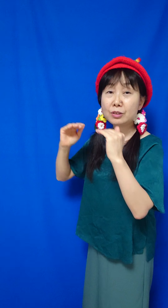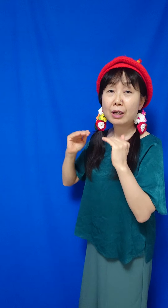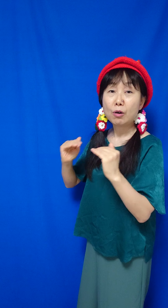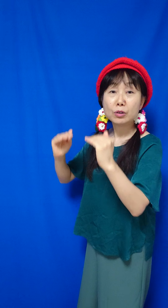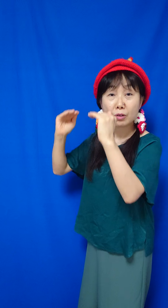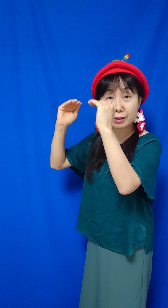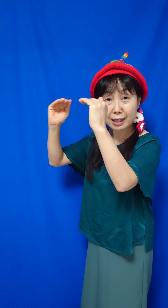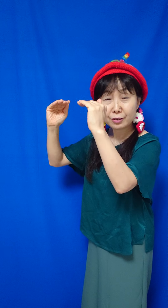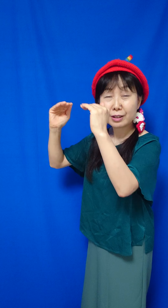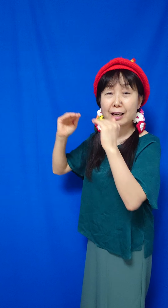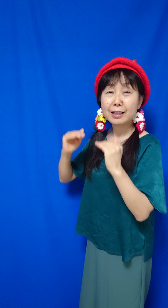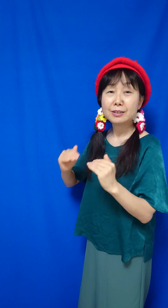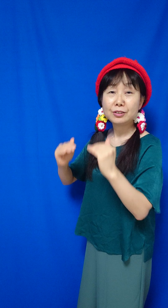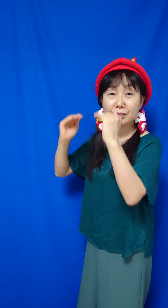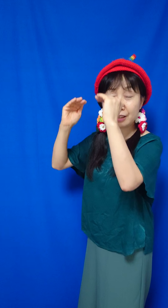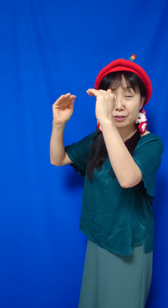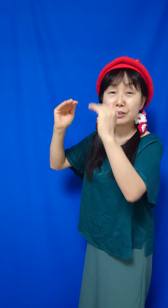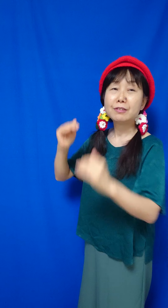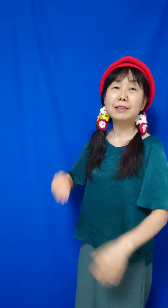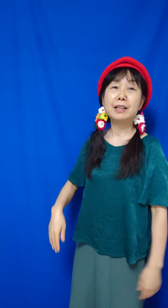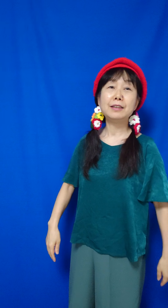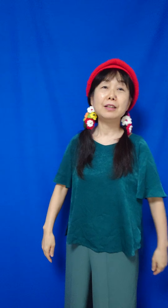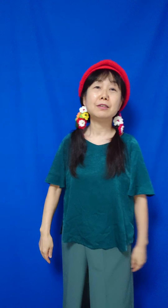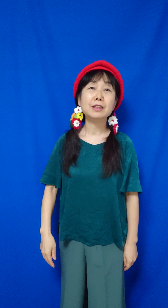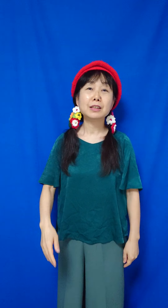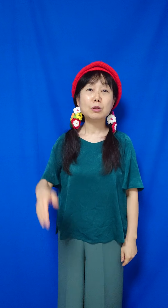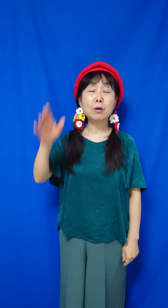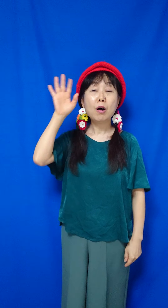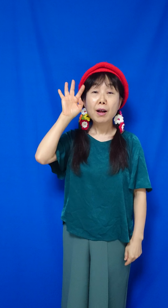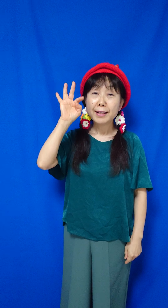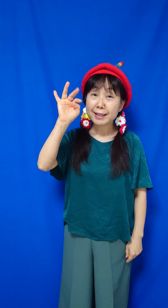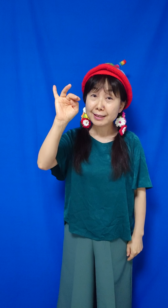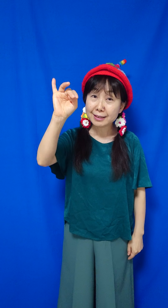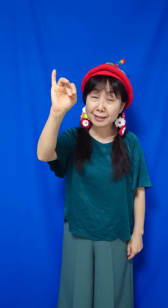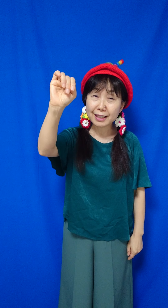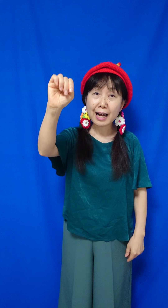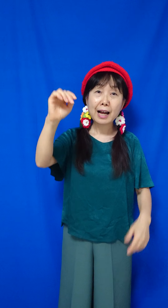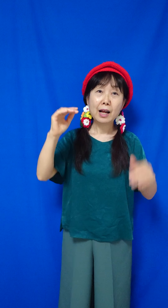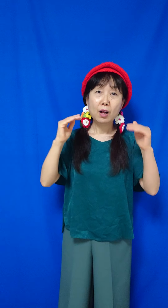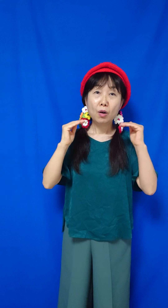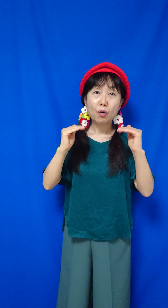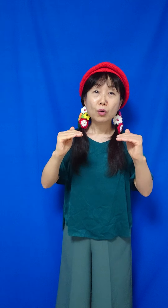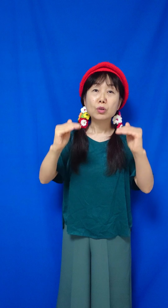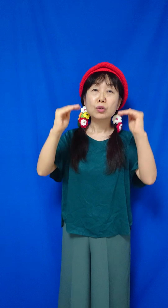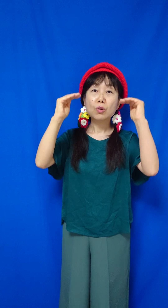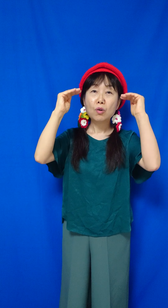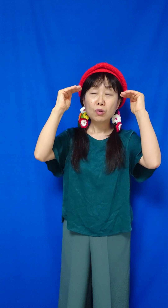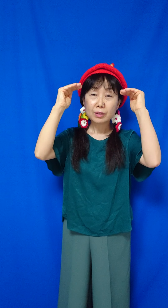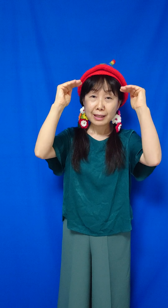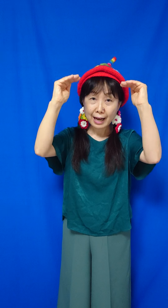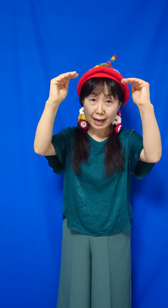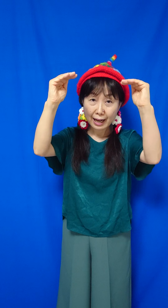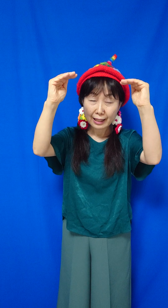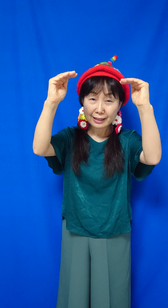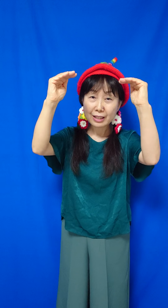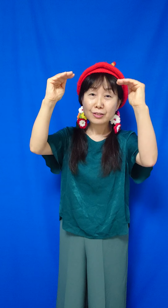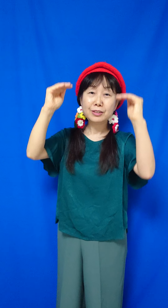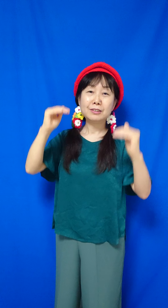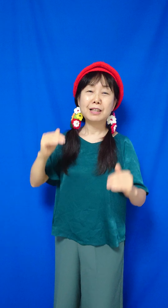とか大人とかっていう手話になってるんですけども、いつか大人っていう手話に